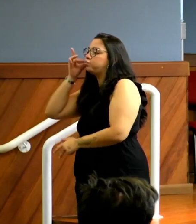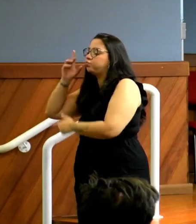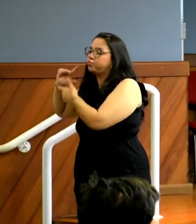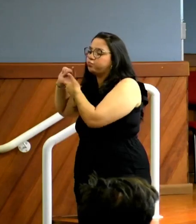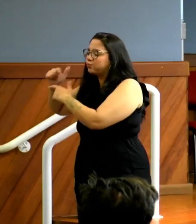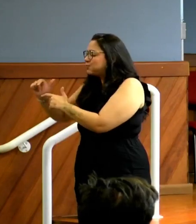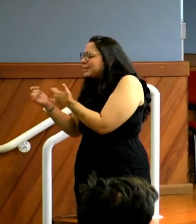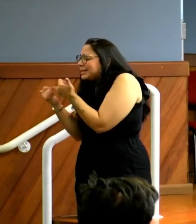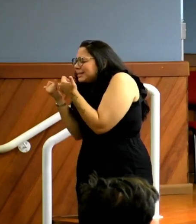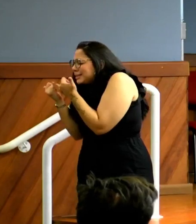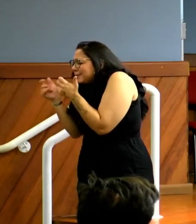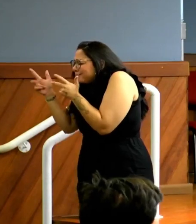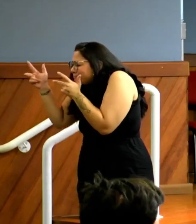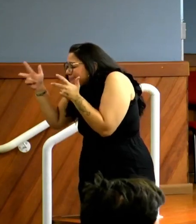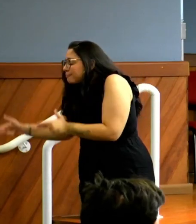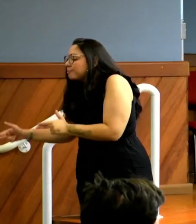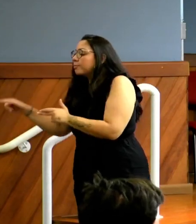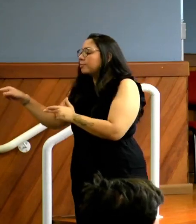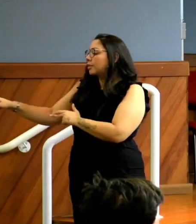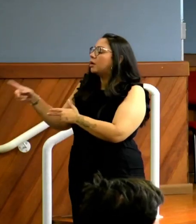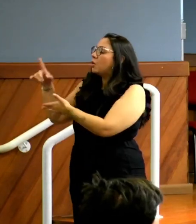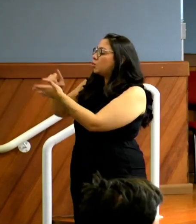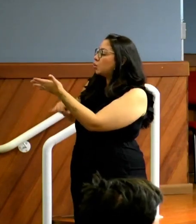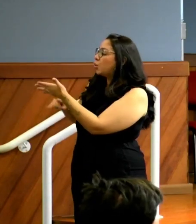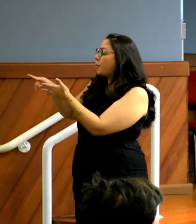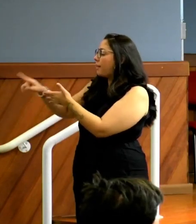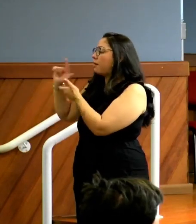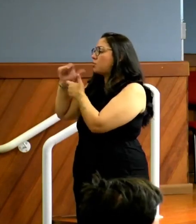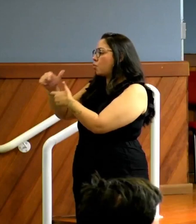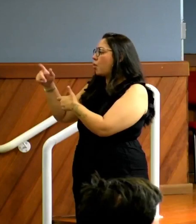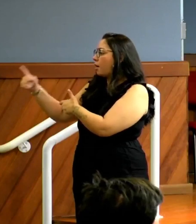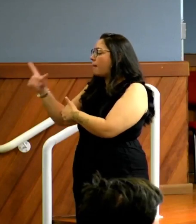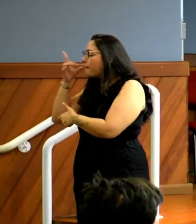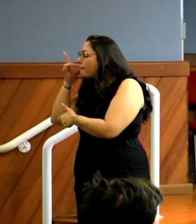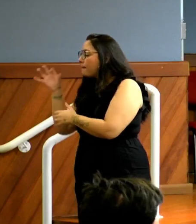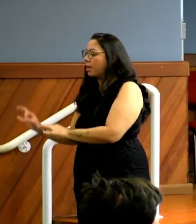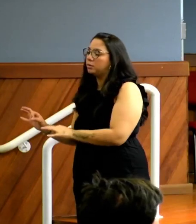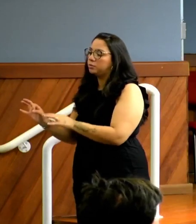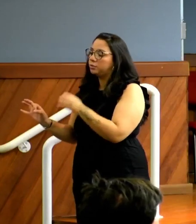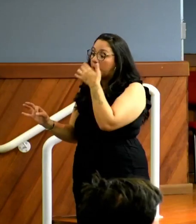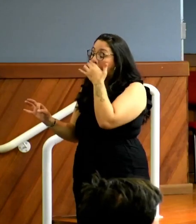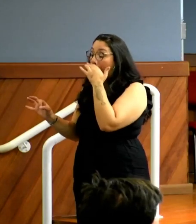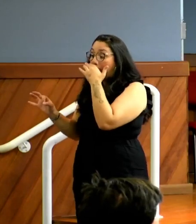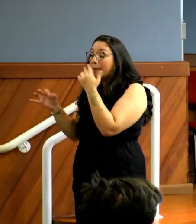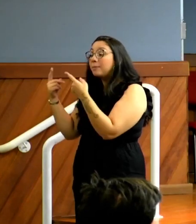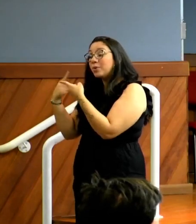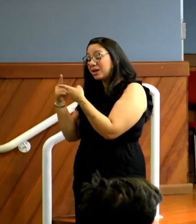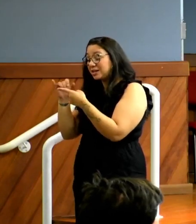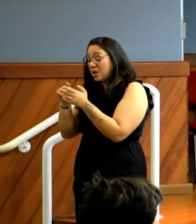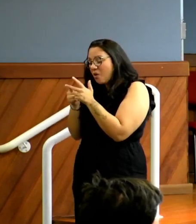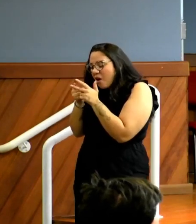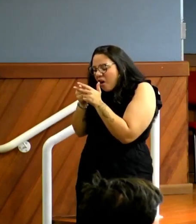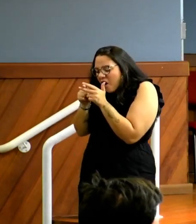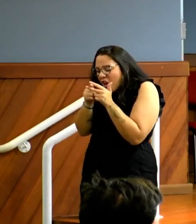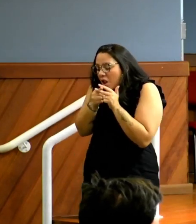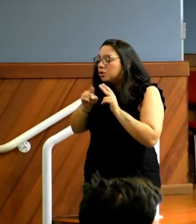o máximo igual possível ao seu documento analógico, digamos assim. Porque senão ele é outra coisa. Esse é um grande